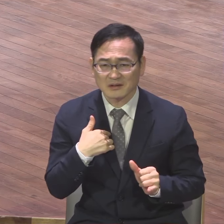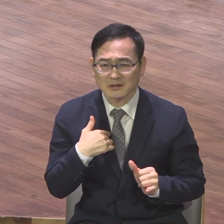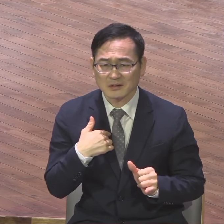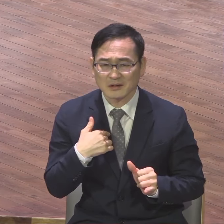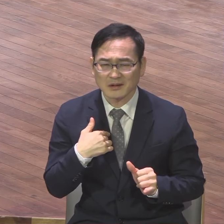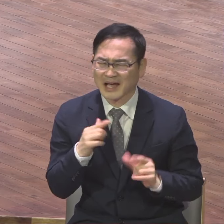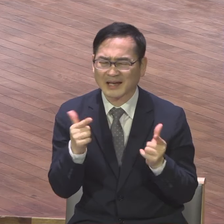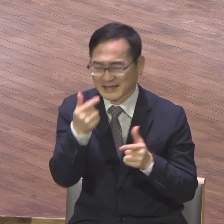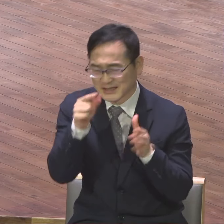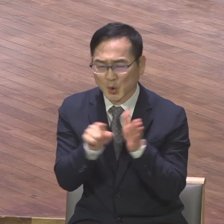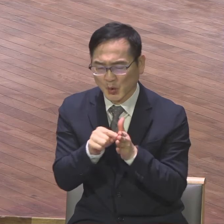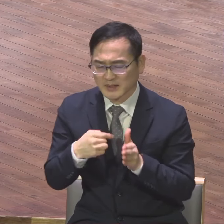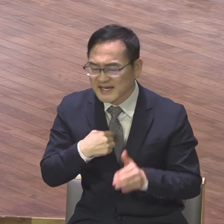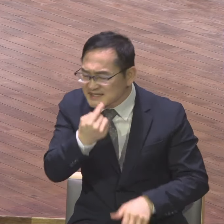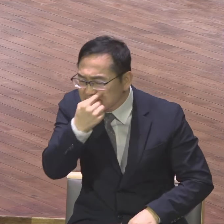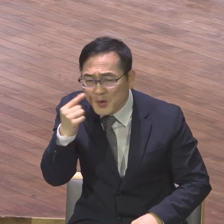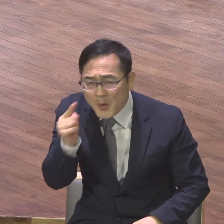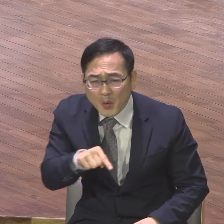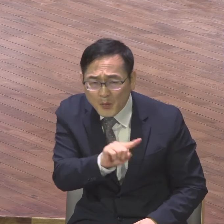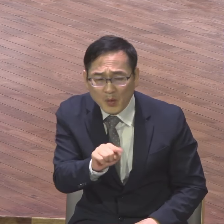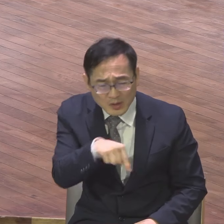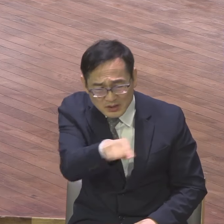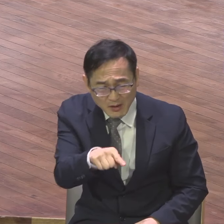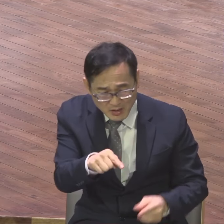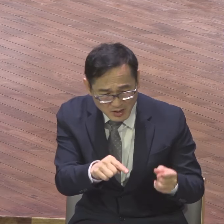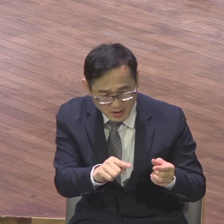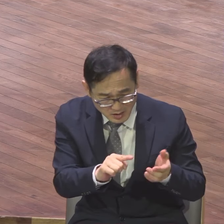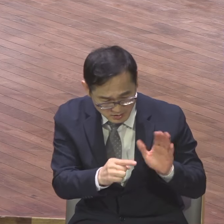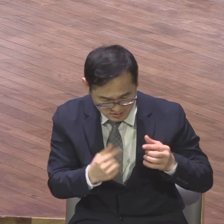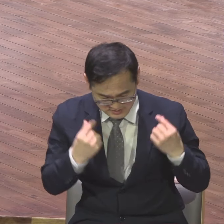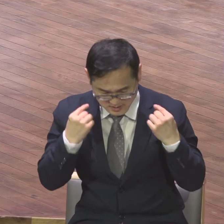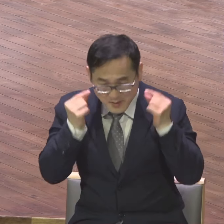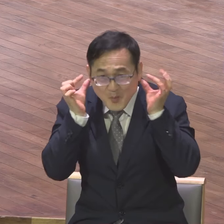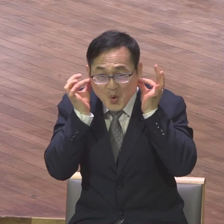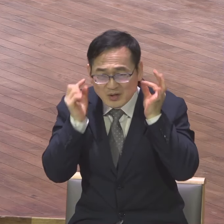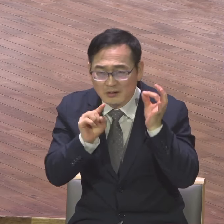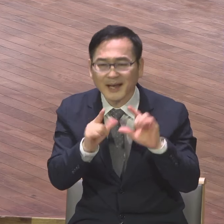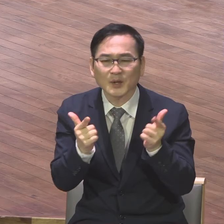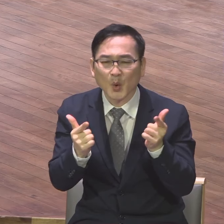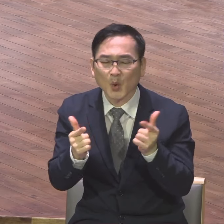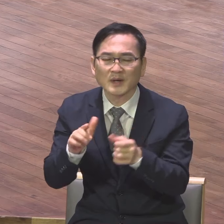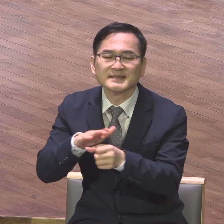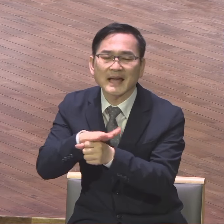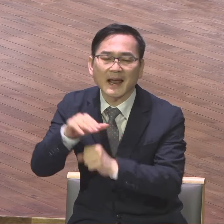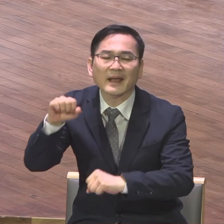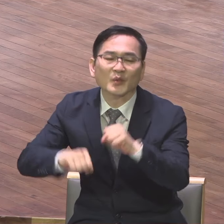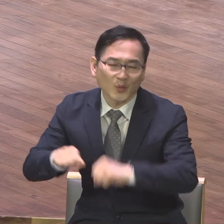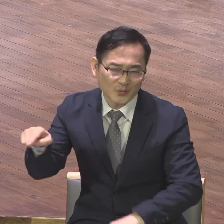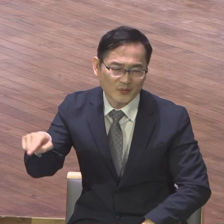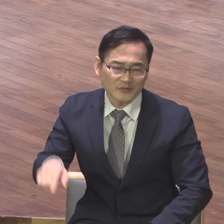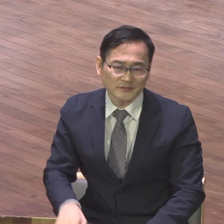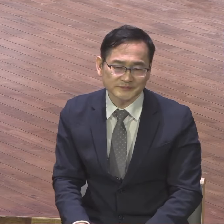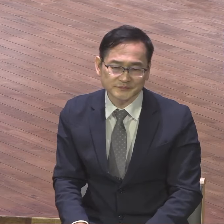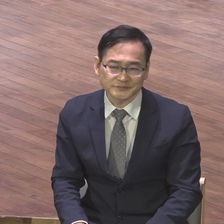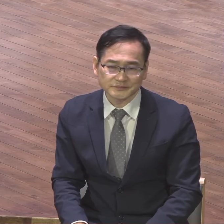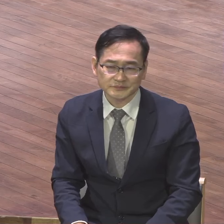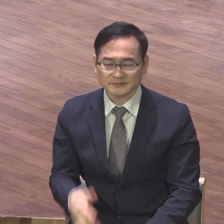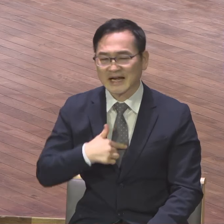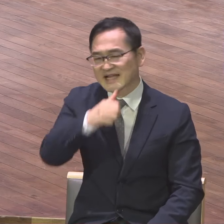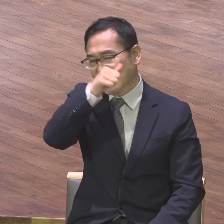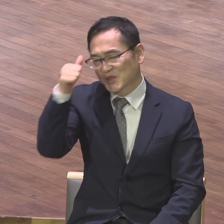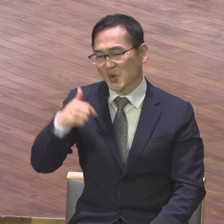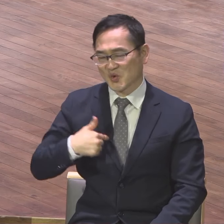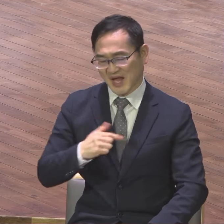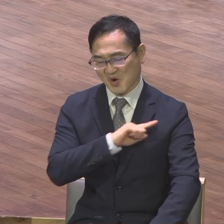계속해서 사랑이라 그랬어요. 그리스도인의 표시는 교회 다닌다, 내가 무슨 장로다, 내가